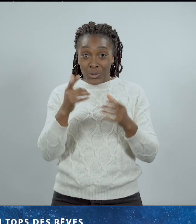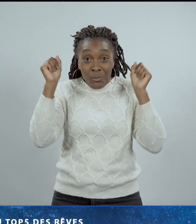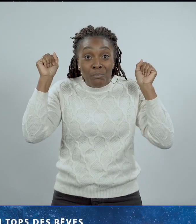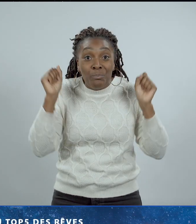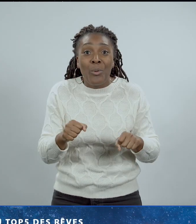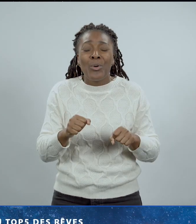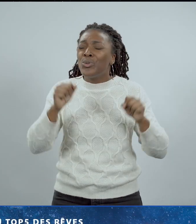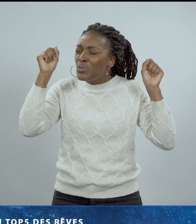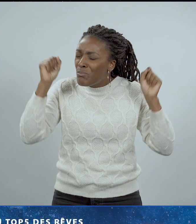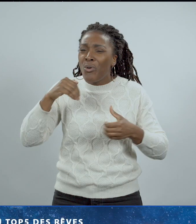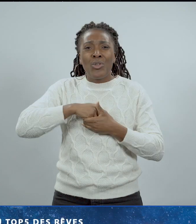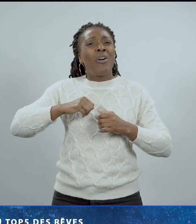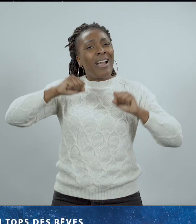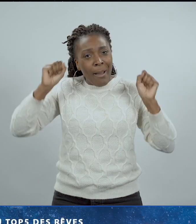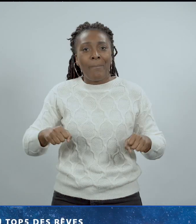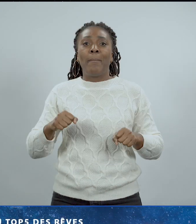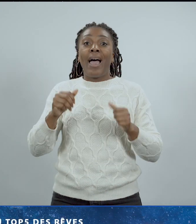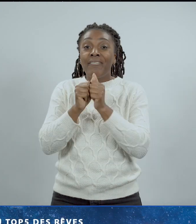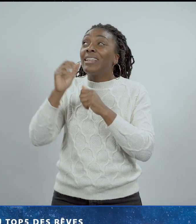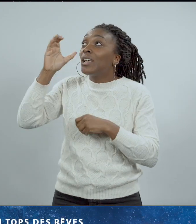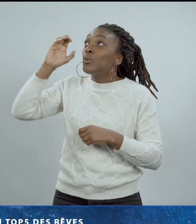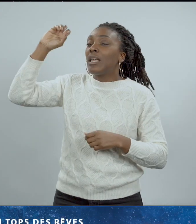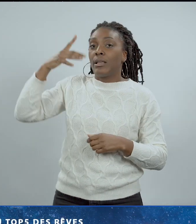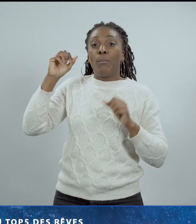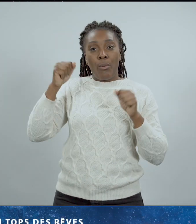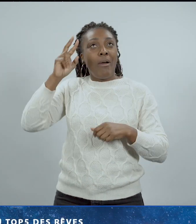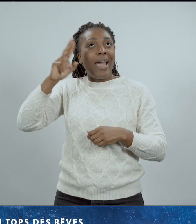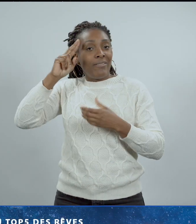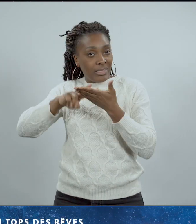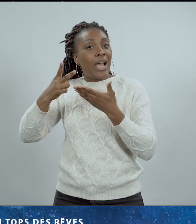de nous. Et vous avez la possibilité, la capacité, avec l'écoute